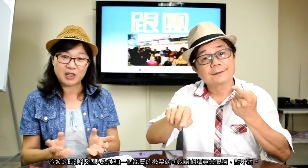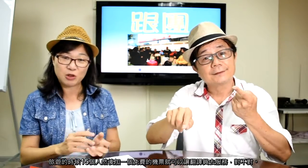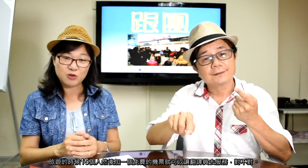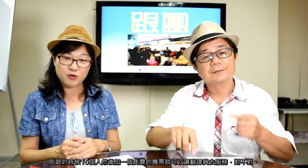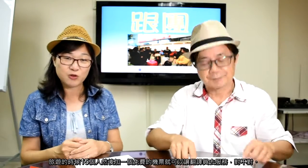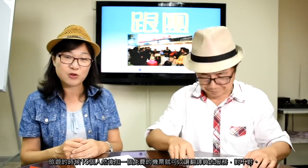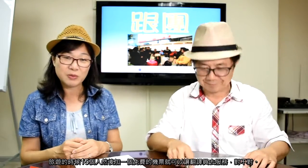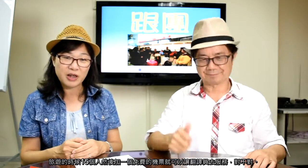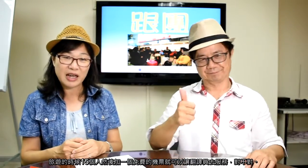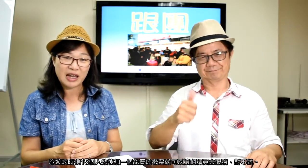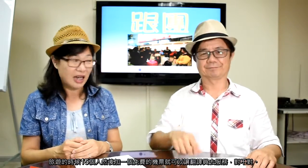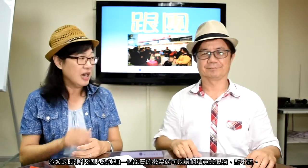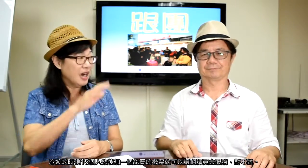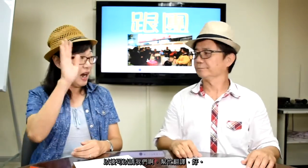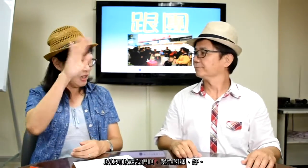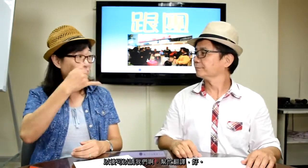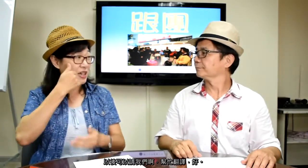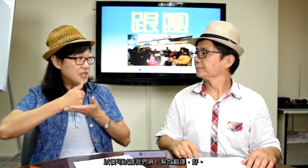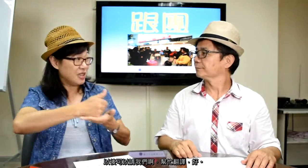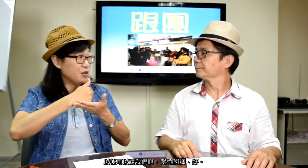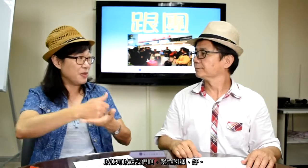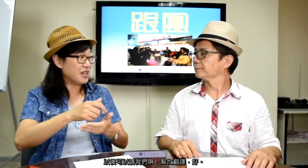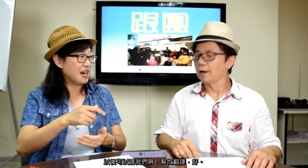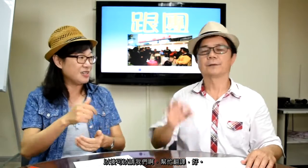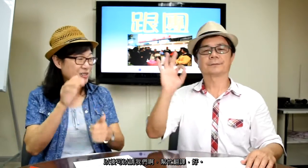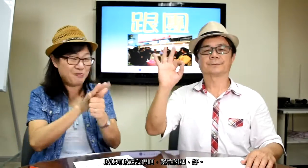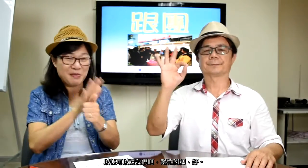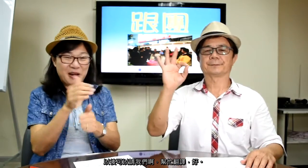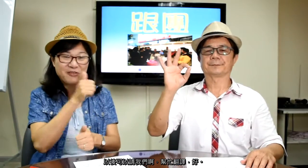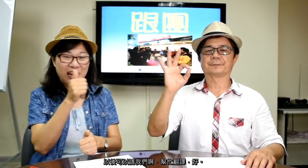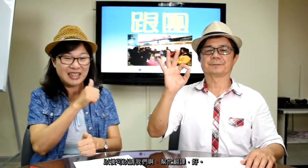译员去服务，对不对？以后可以请我们呢帮忙翻译。